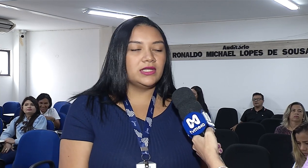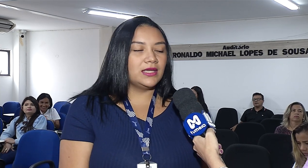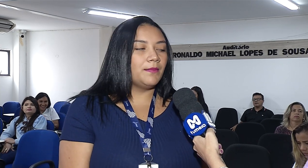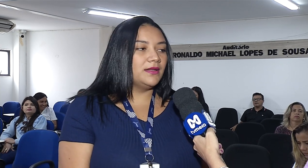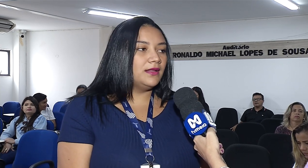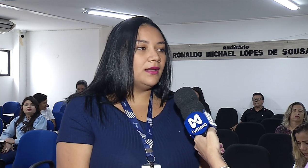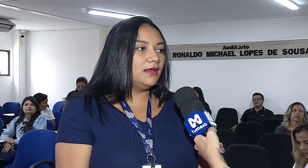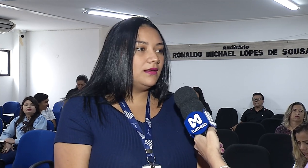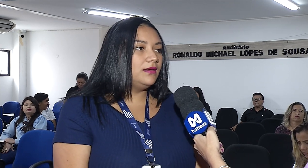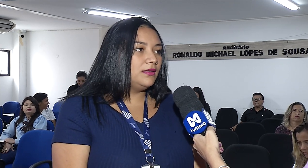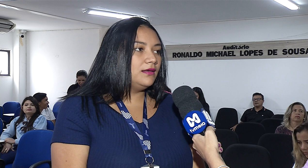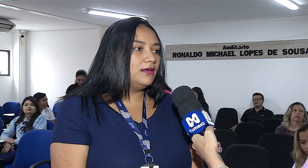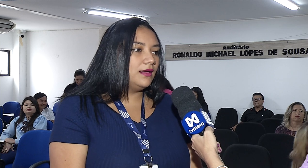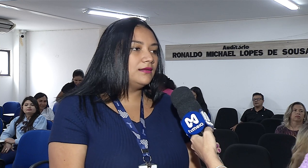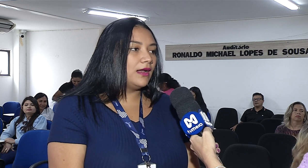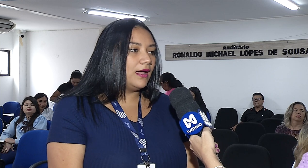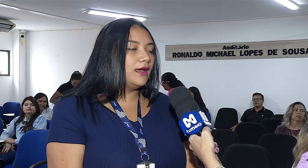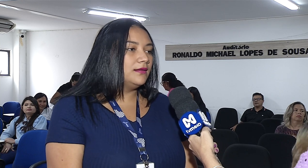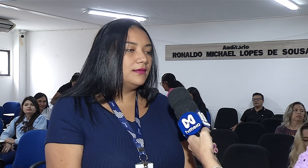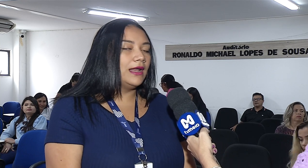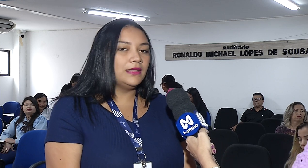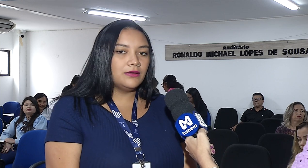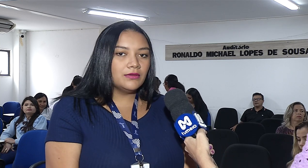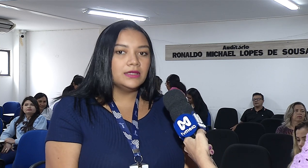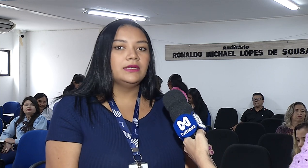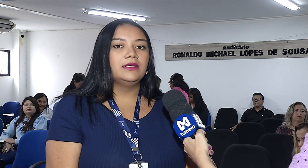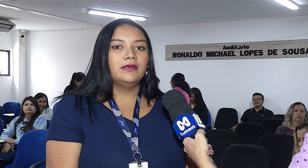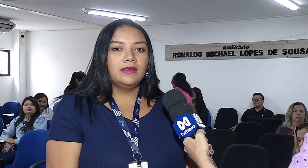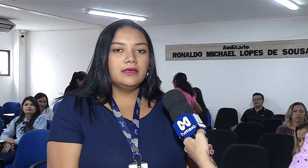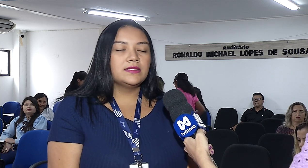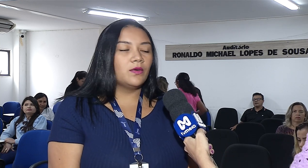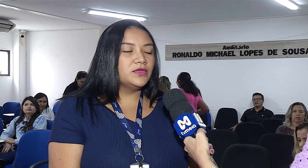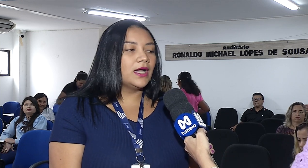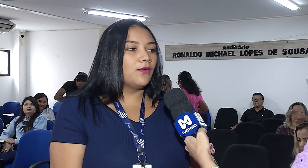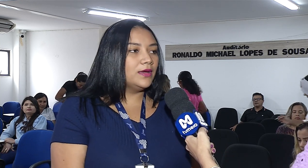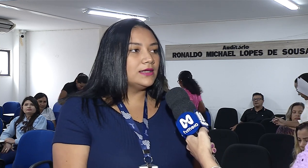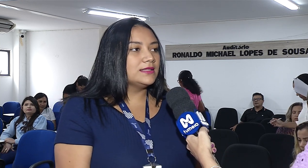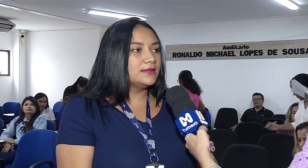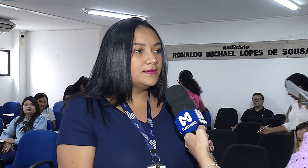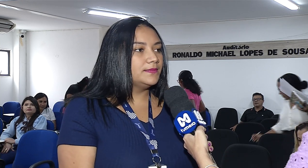tem que aprender e entrar na língua e se comunicar com eles.